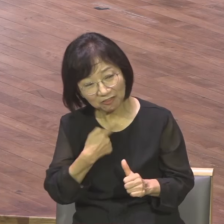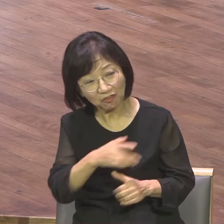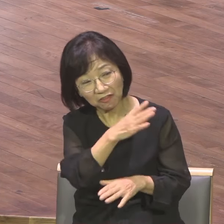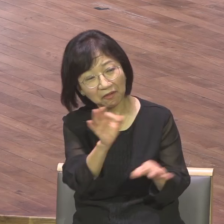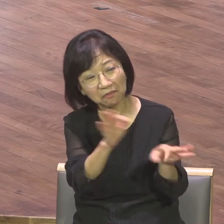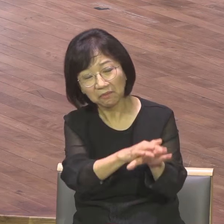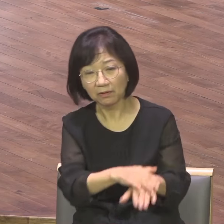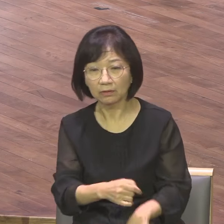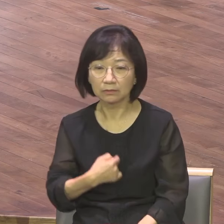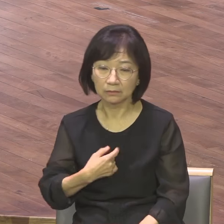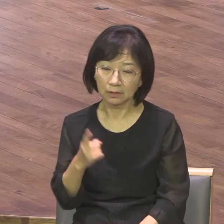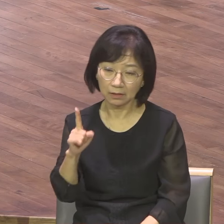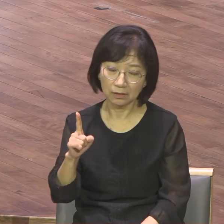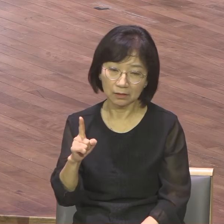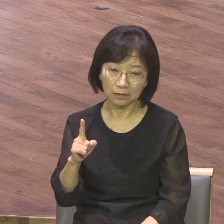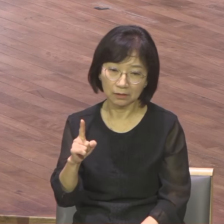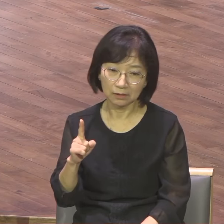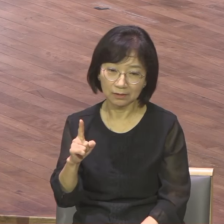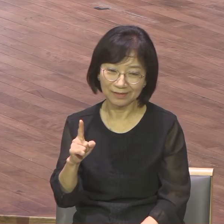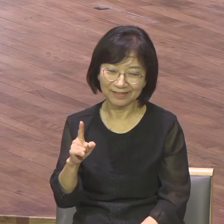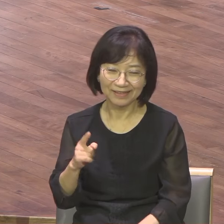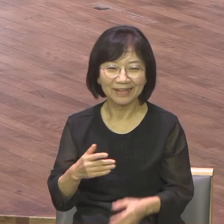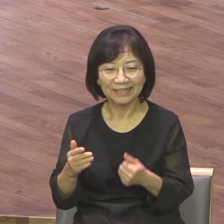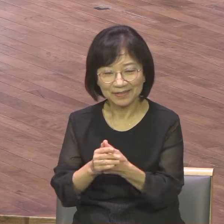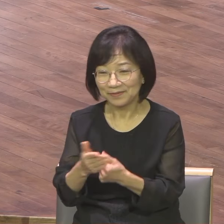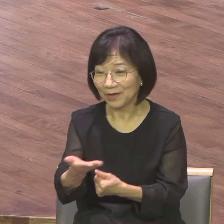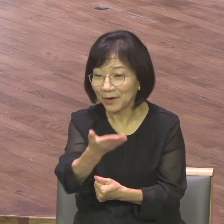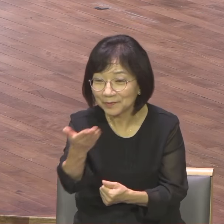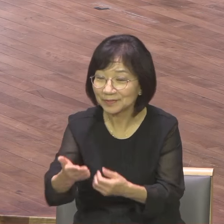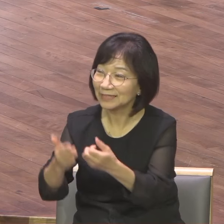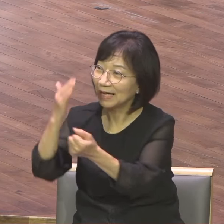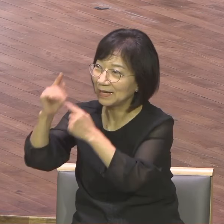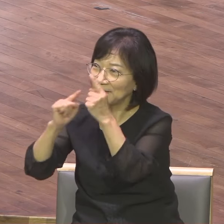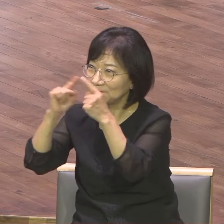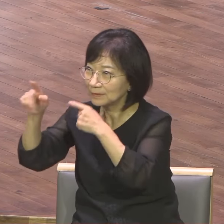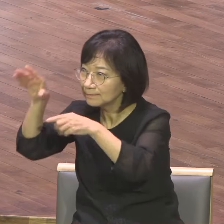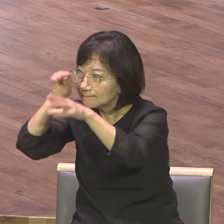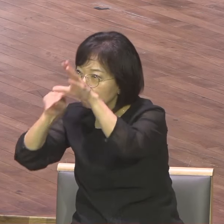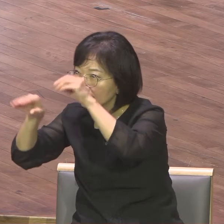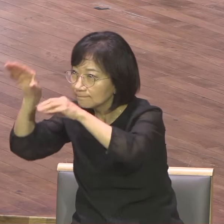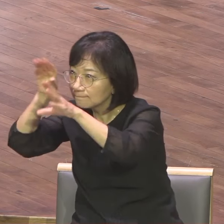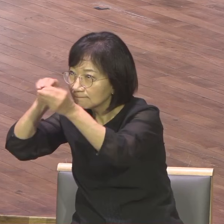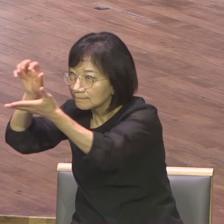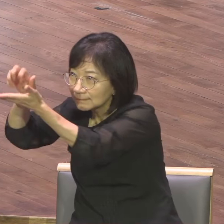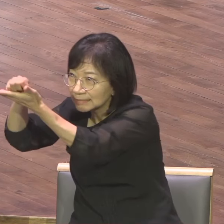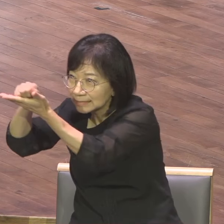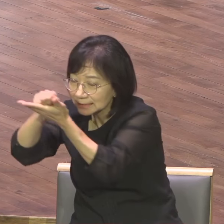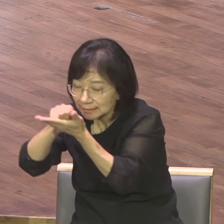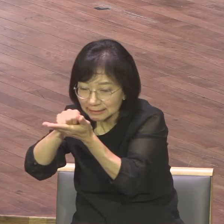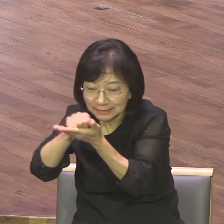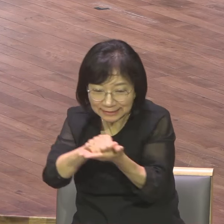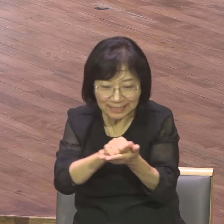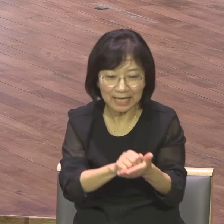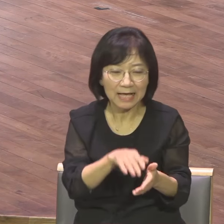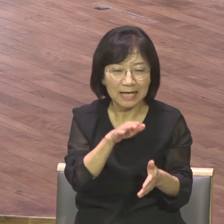영계 모든 성도들, 말씀을 삶의 현장에 그대로 실천하는 믿음이